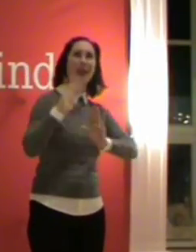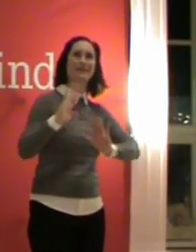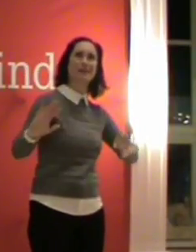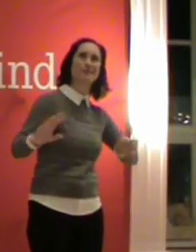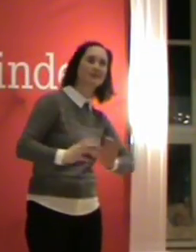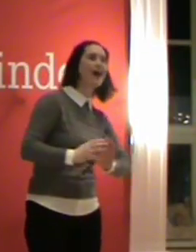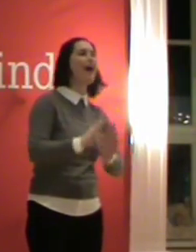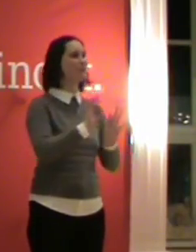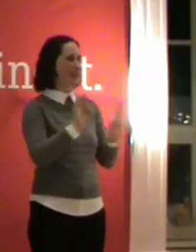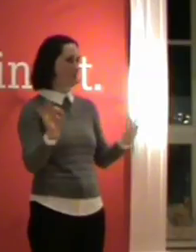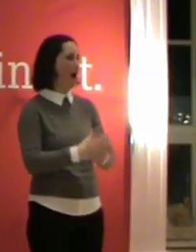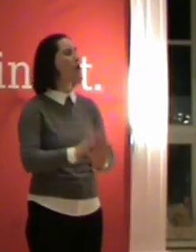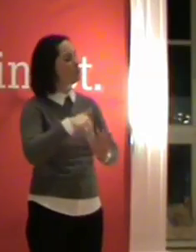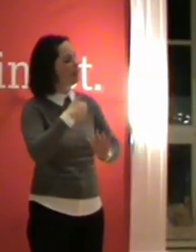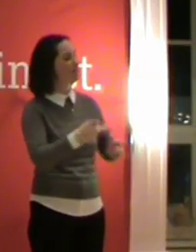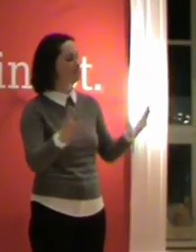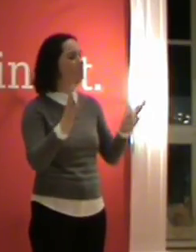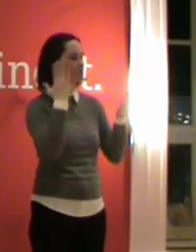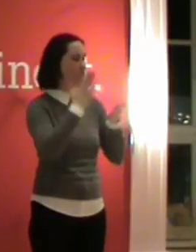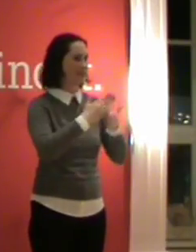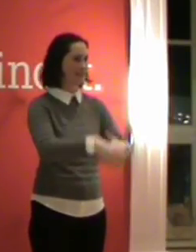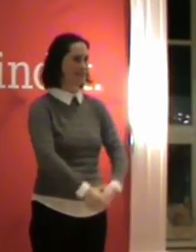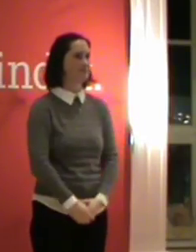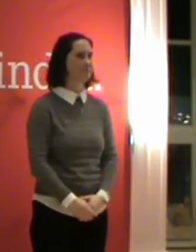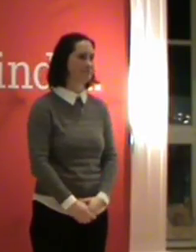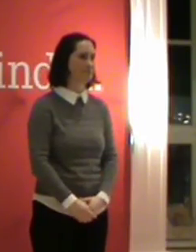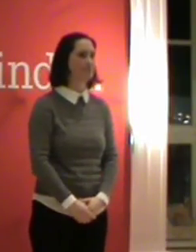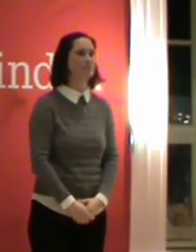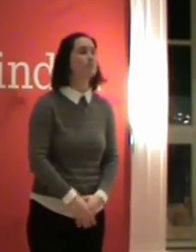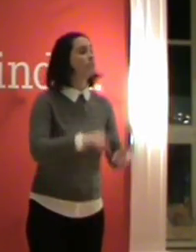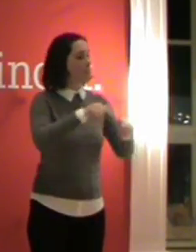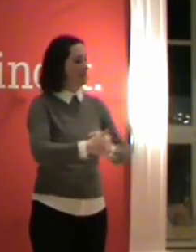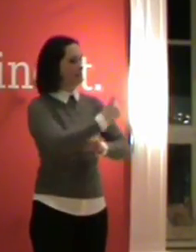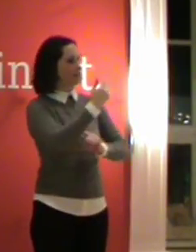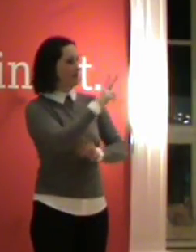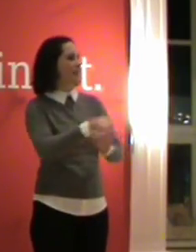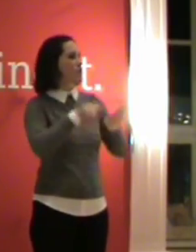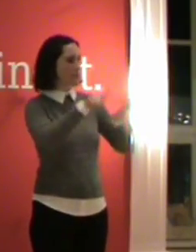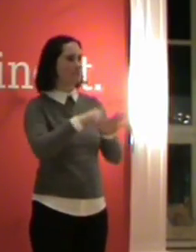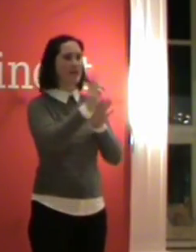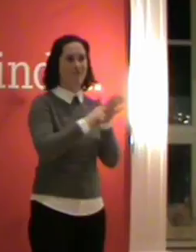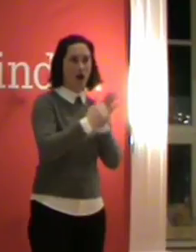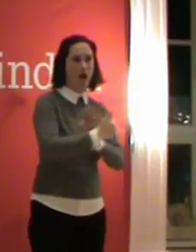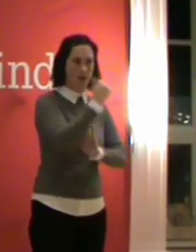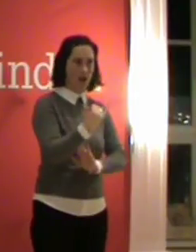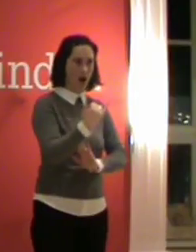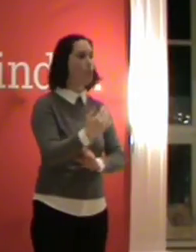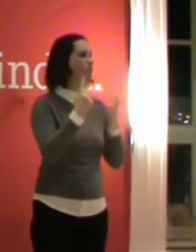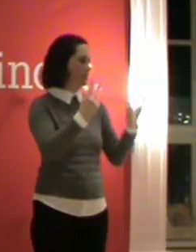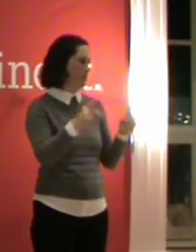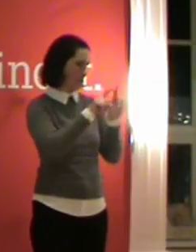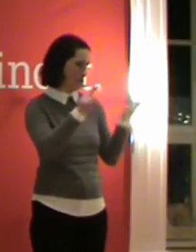Ziemlich brillant, also geht doch gleich zu Ende. Wir sind am Beginn eines Wahljahres. Und um diese Auseinandersetzung geht es. Und man